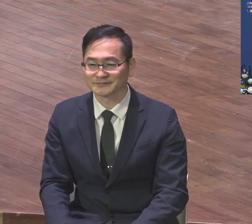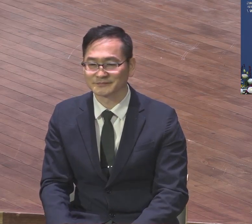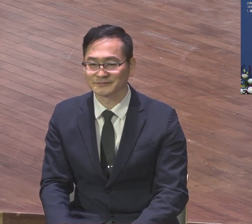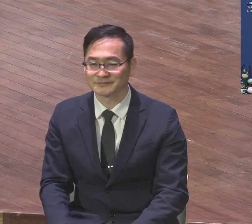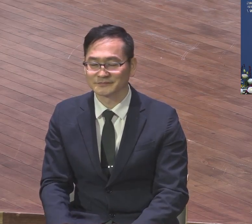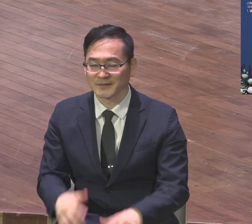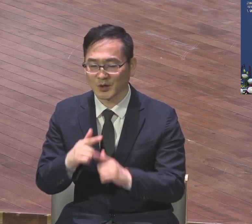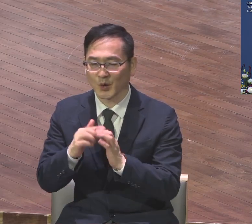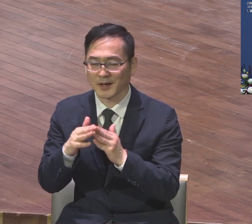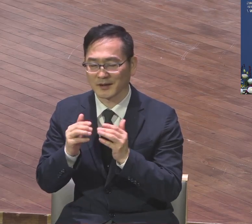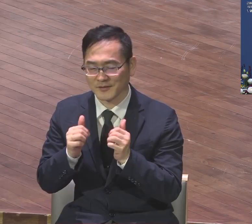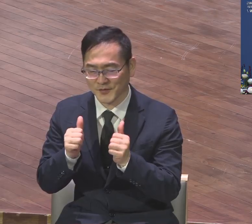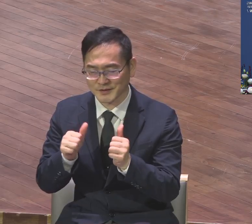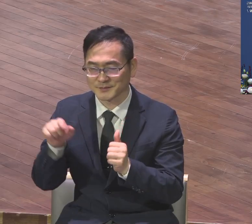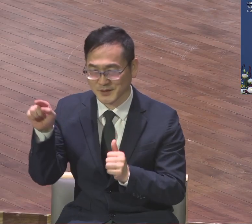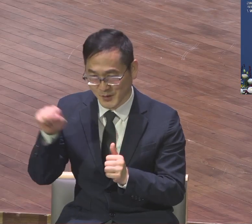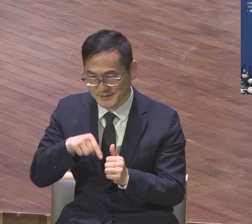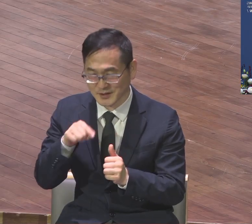거예요.